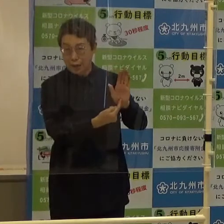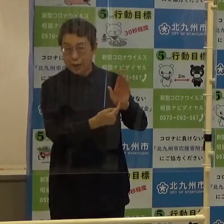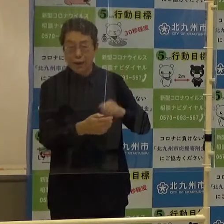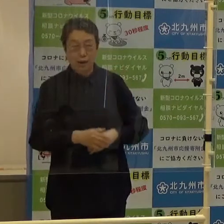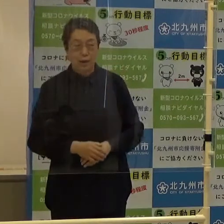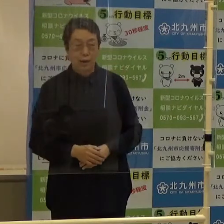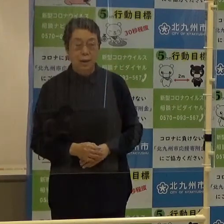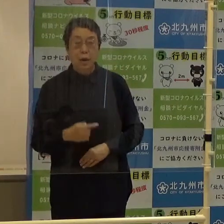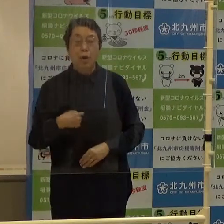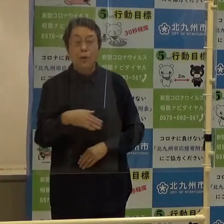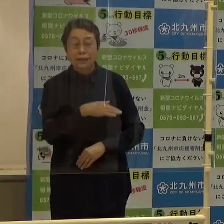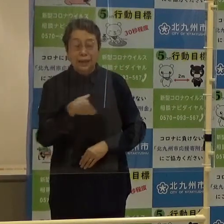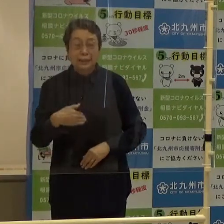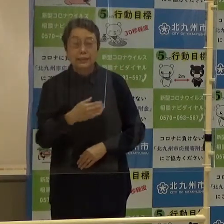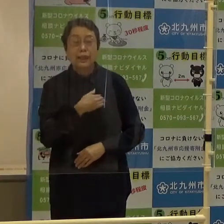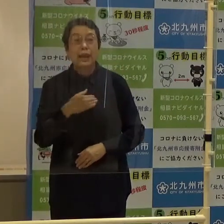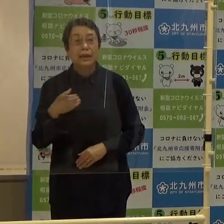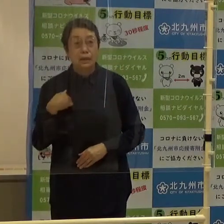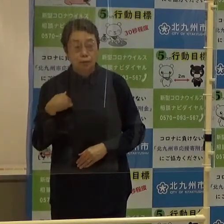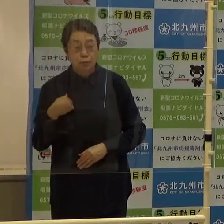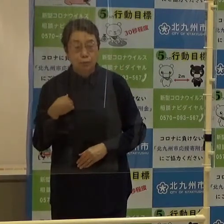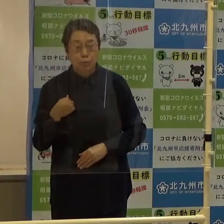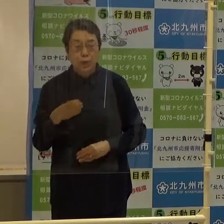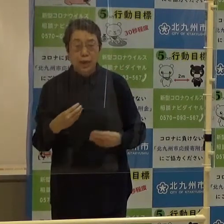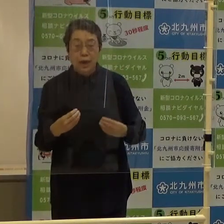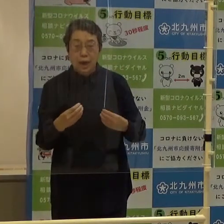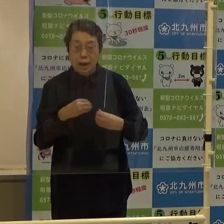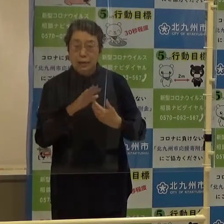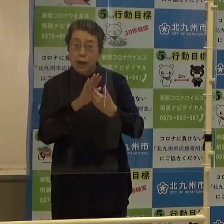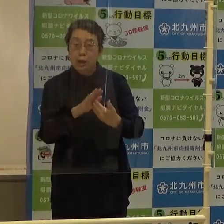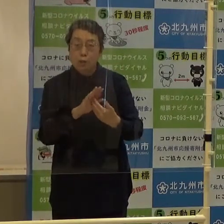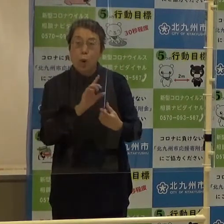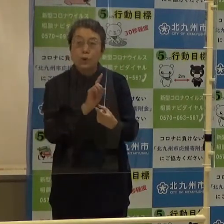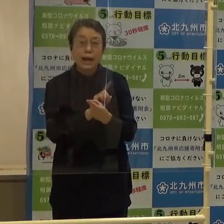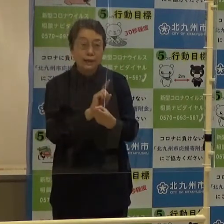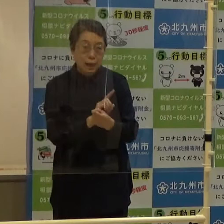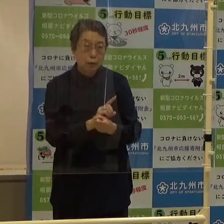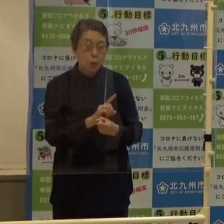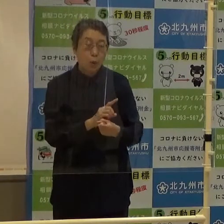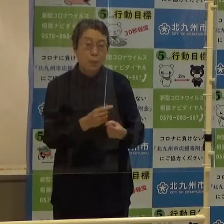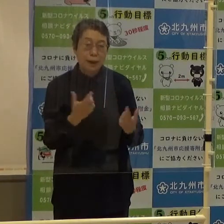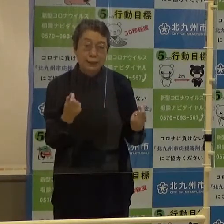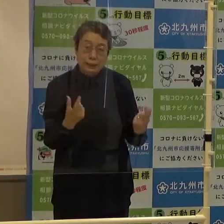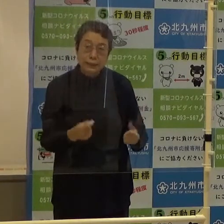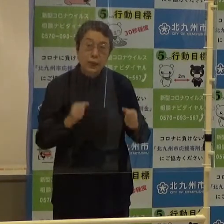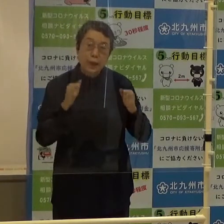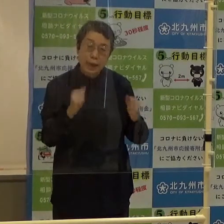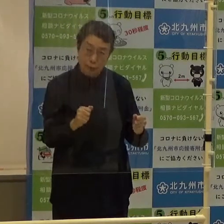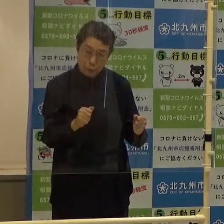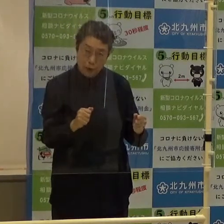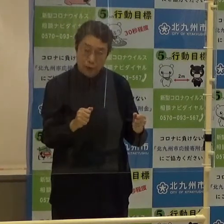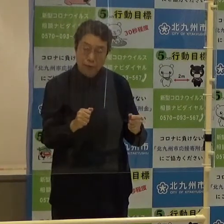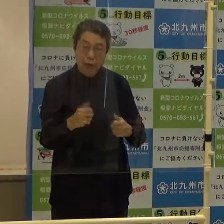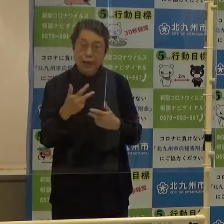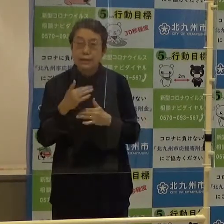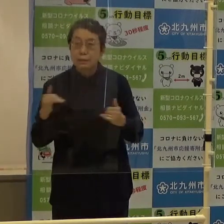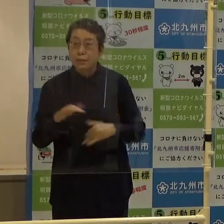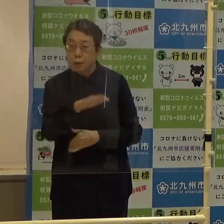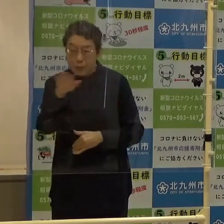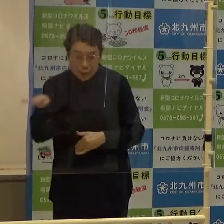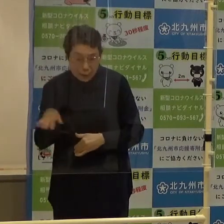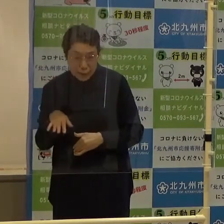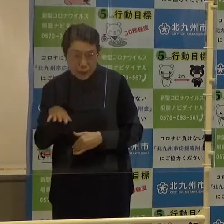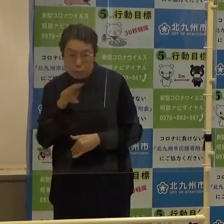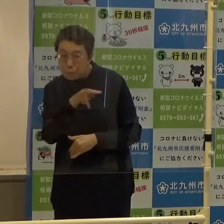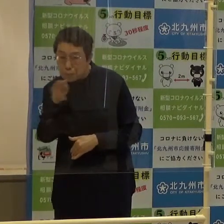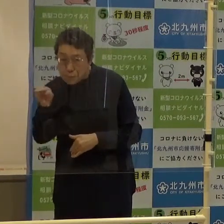我々ができる感染予防対策をお店としてもしっかりやっていただいて、それを市民の皆様方にもご判断いただ